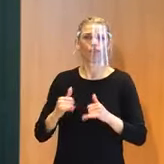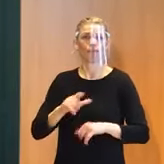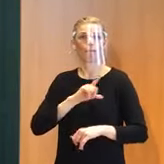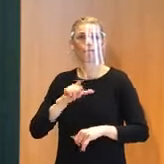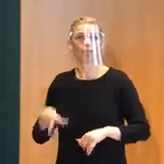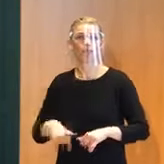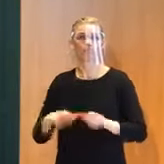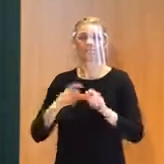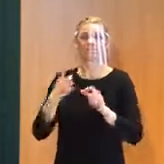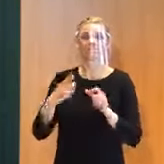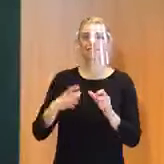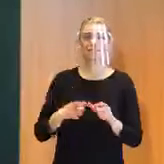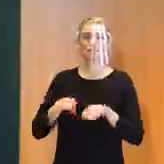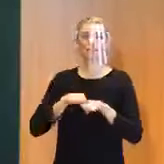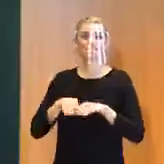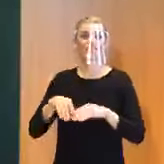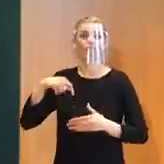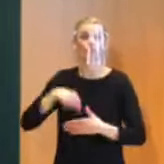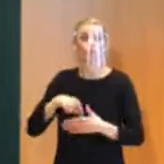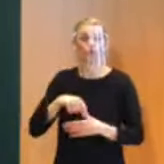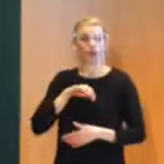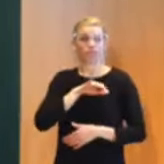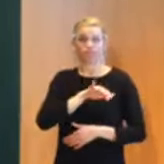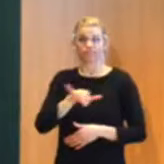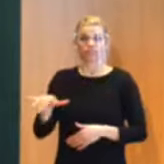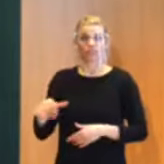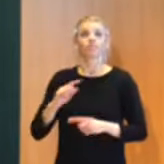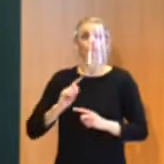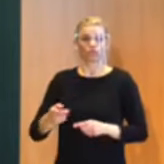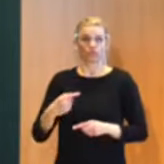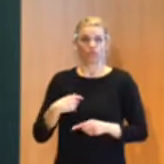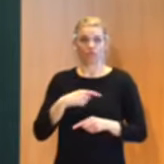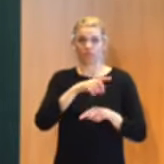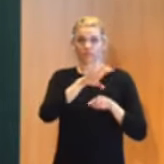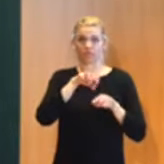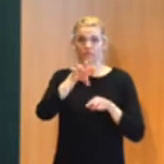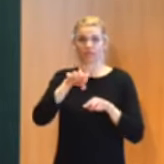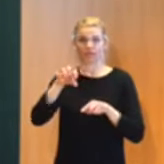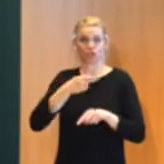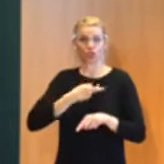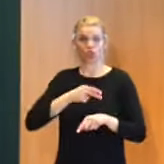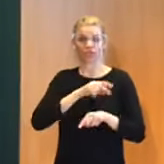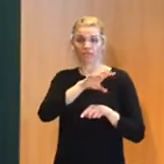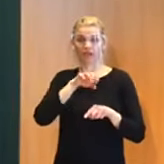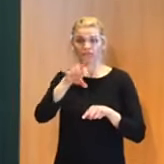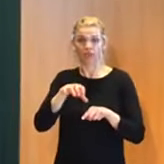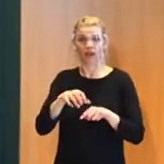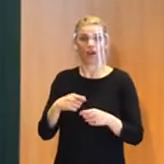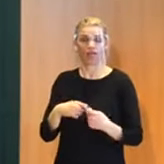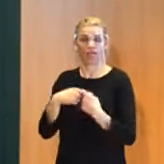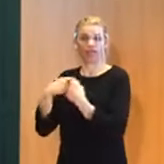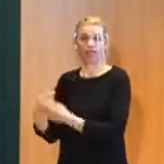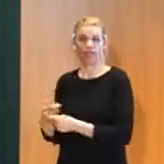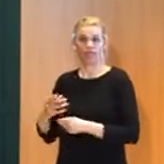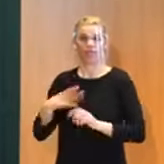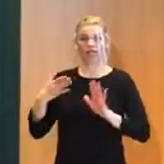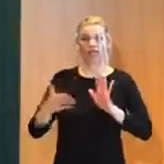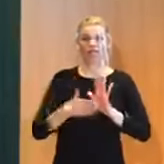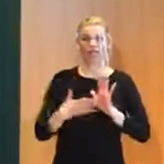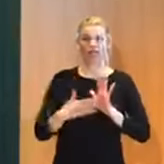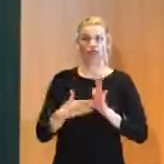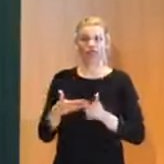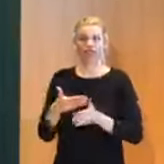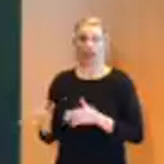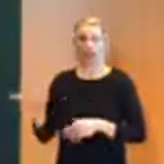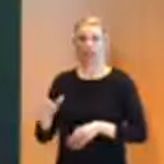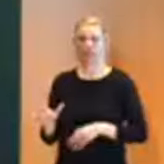spravodlivosti, aj ministerstvo vnútra. Teraz im poberieme kompetencie, aby sme tu vytvorili jedno ďalšie miesto. Aký